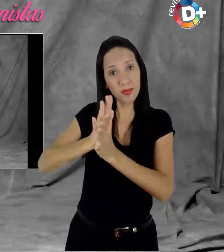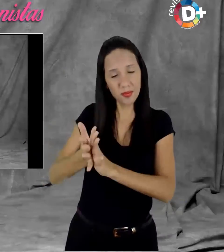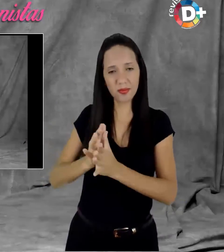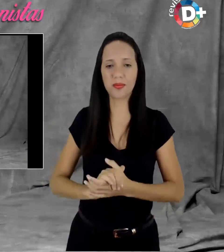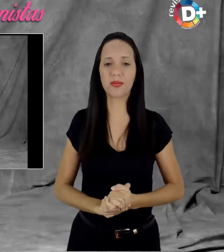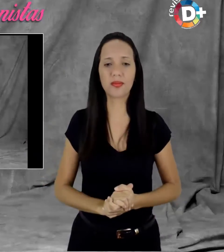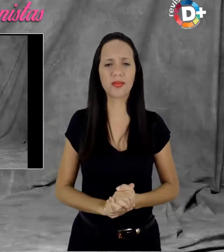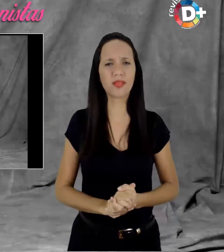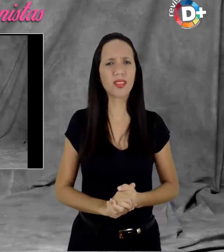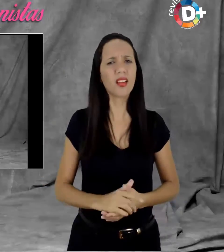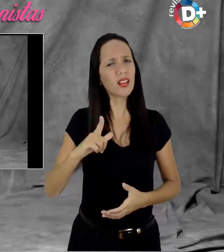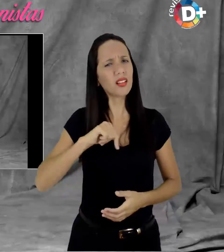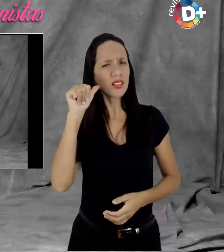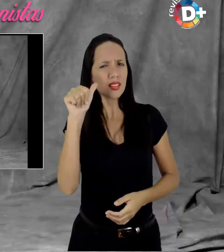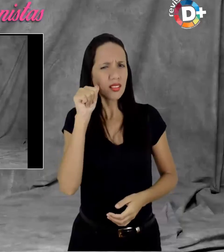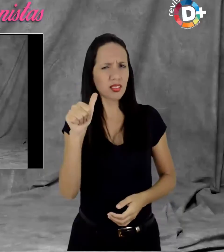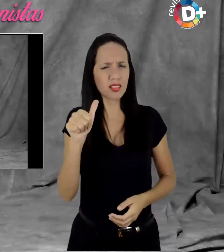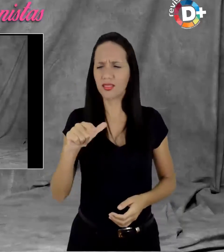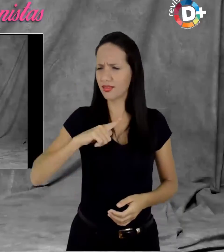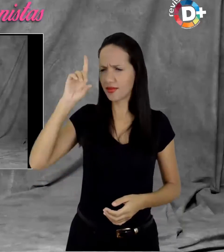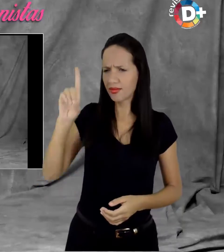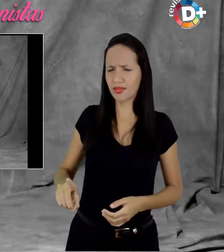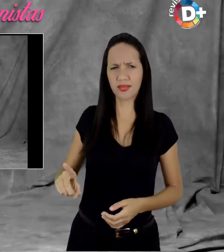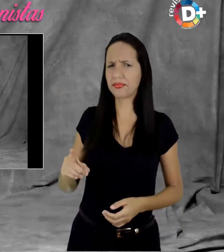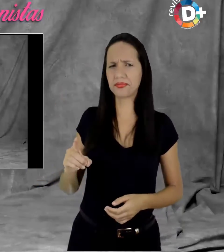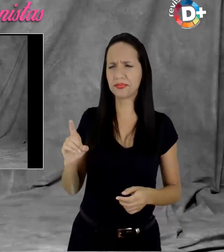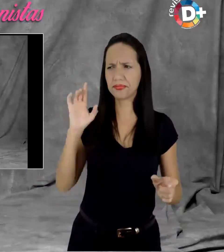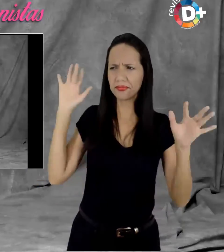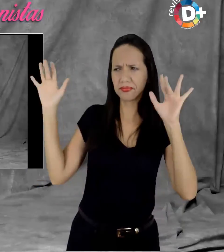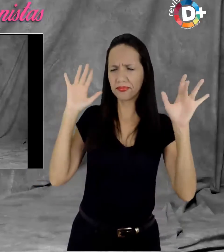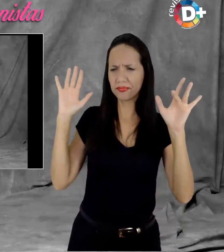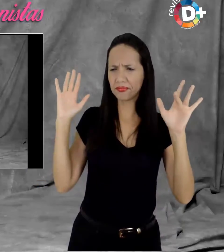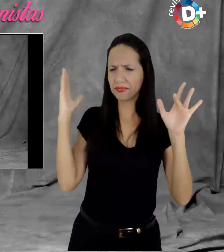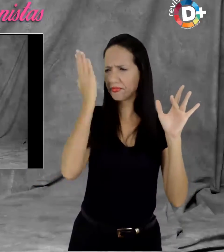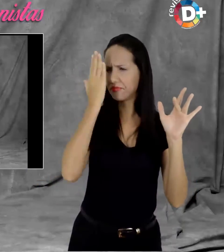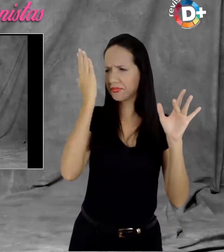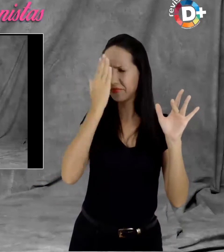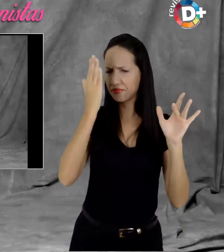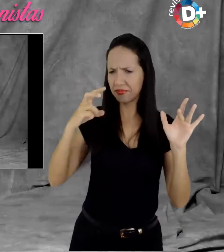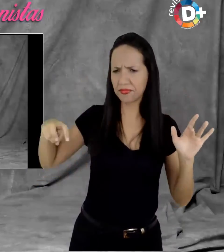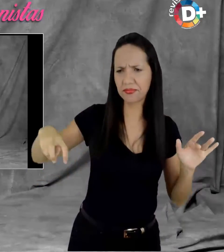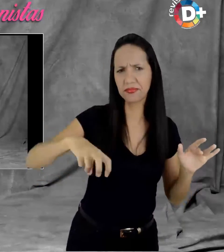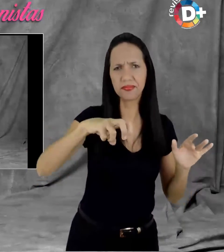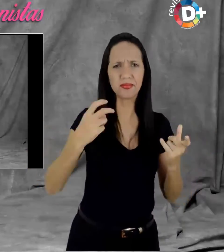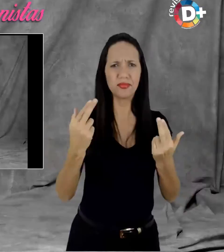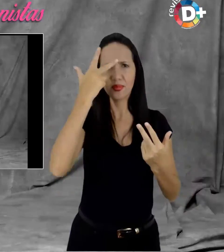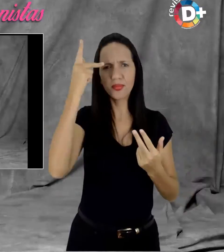paralisia cerebral não passam despercebidas nem quando estão sentadas numa cadeira comum, o que pode